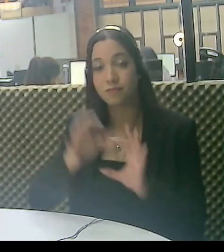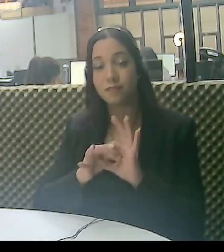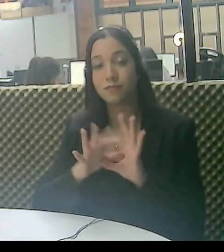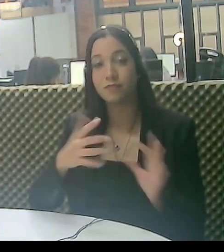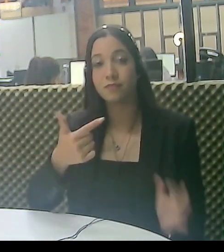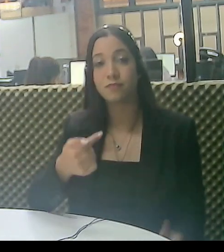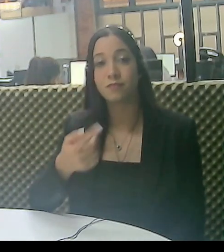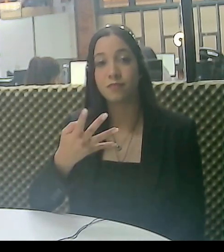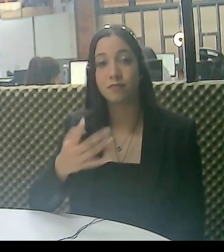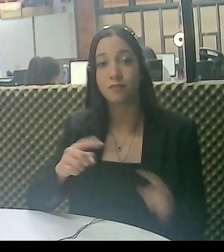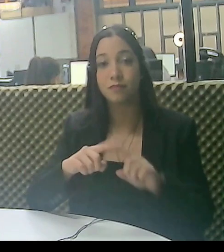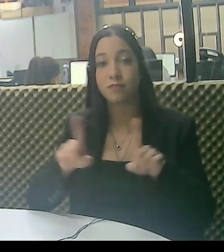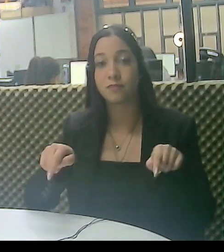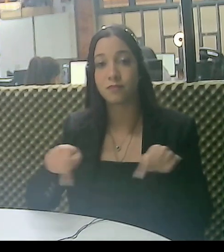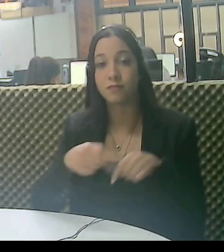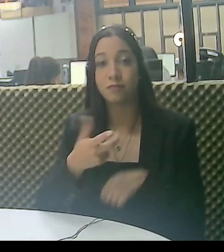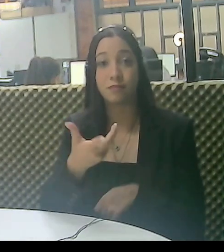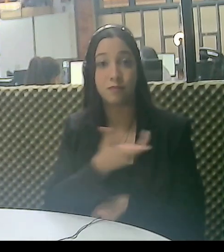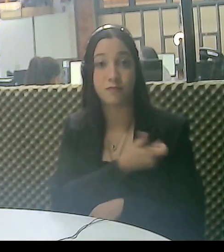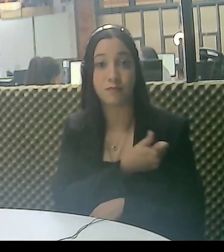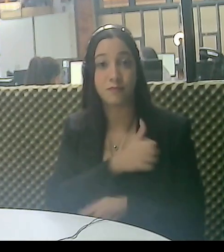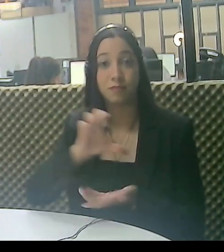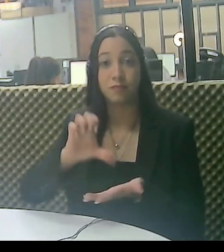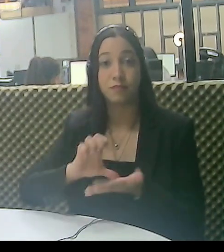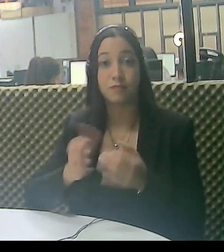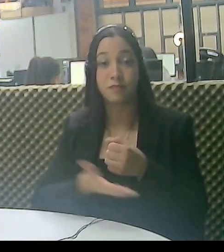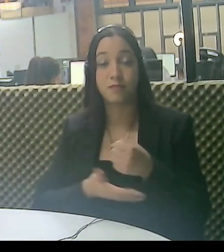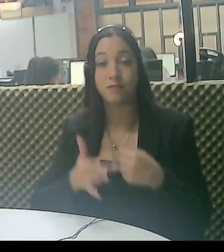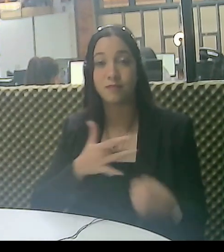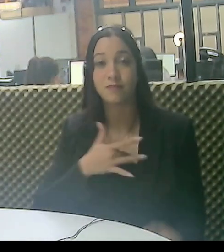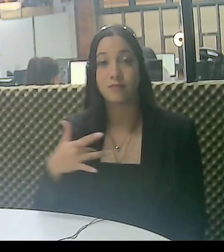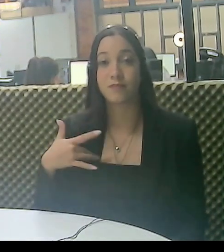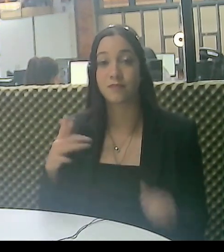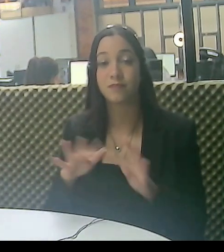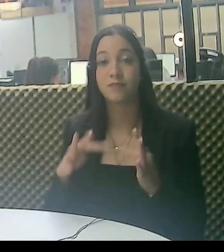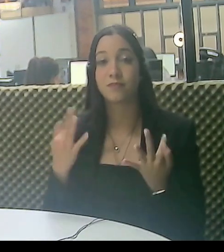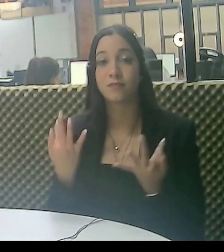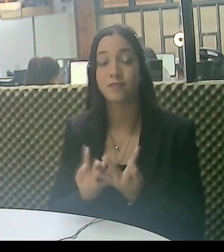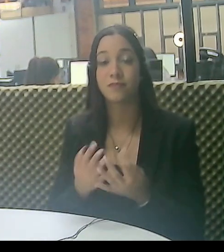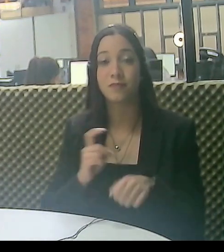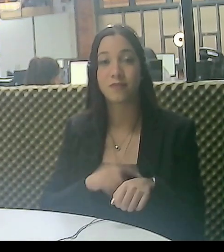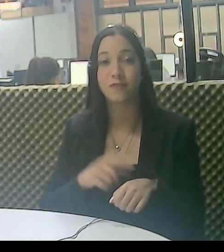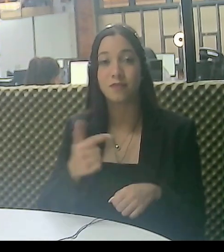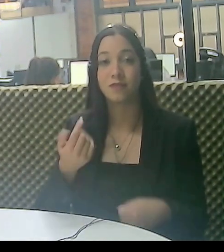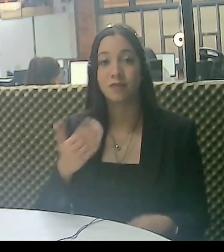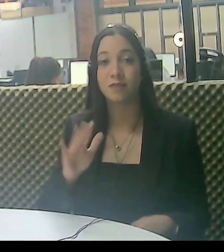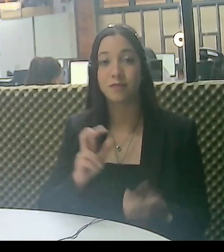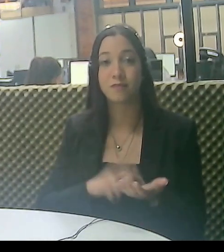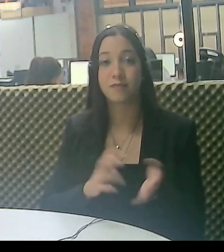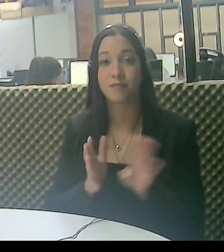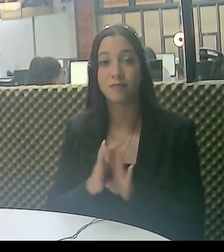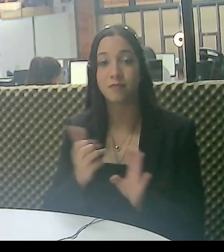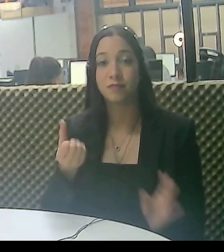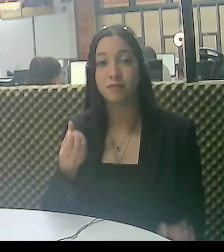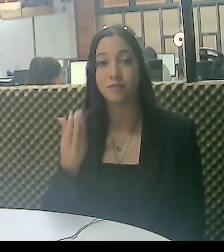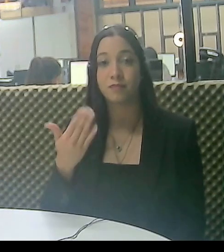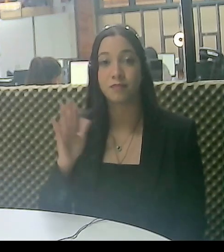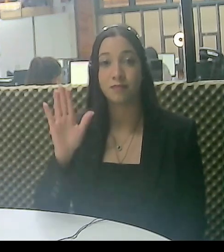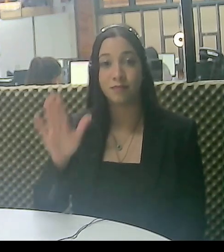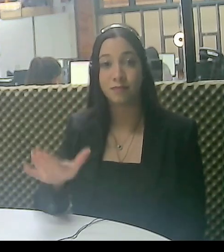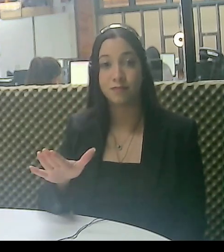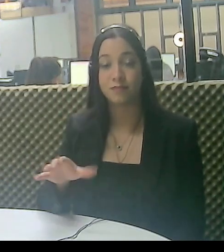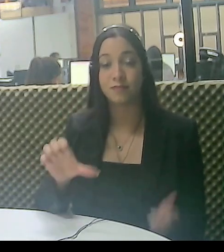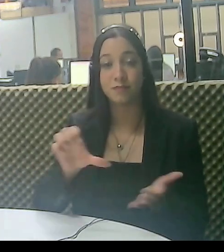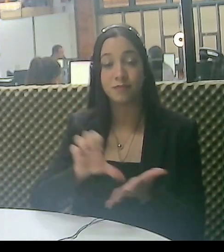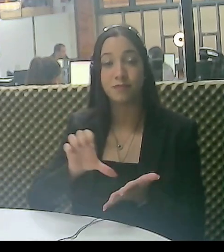74 salas de vacina. Nas unidades básicas de saúde da família, elas funcionam das 7h30 da manhã às 4h30 da tarde. Já